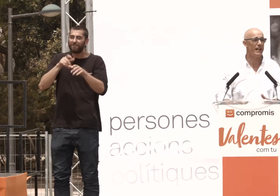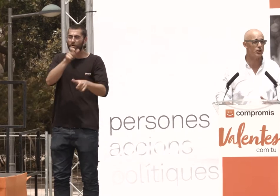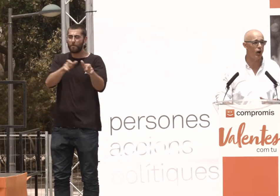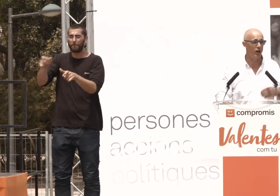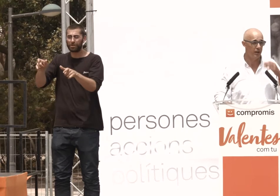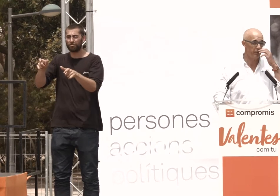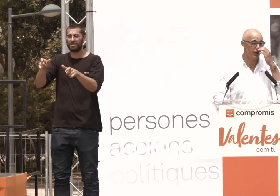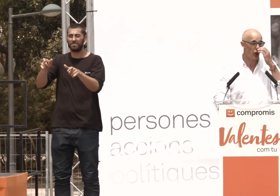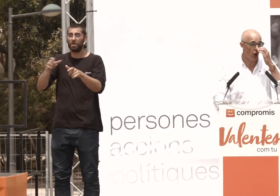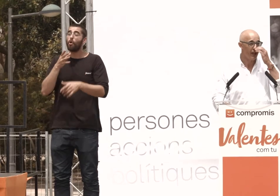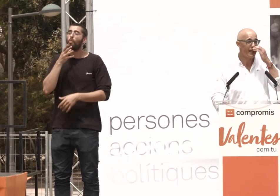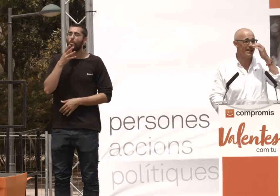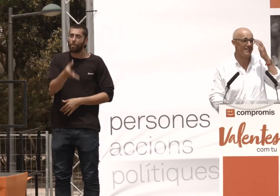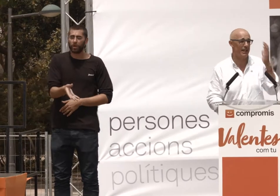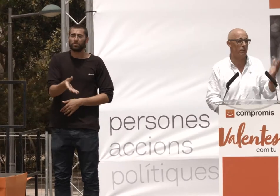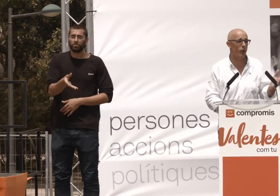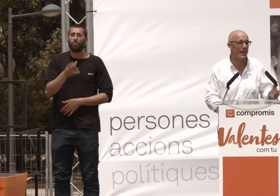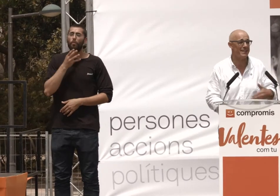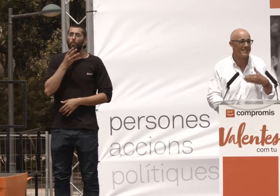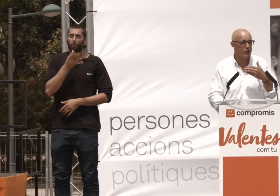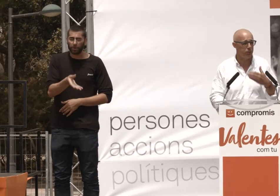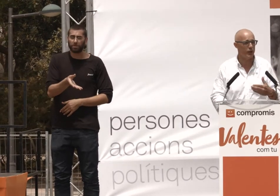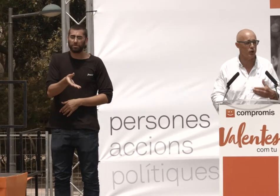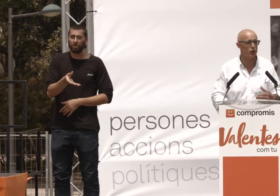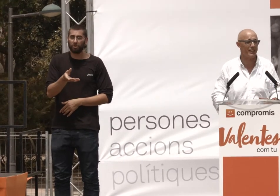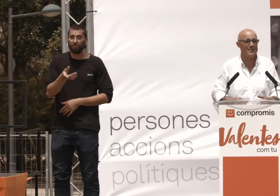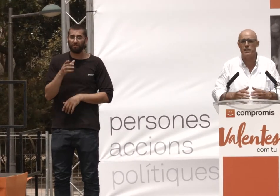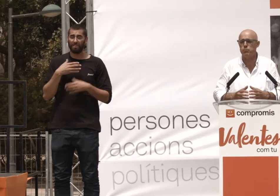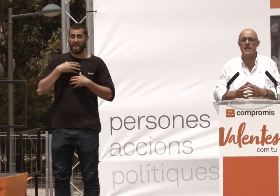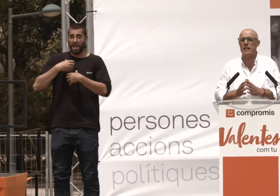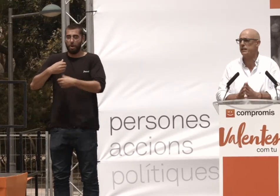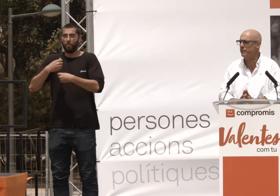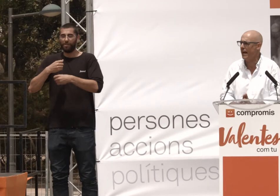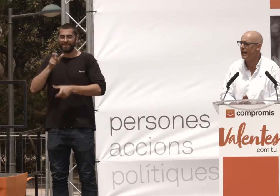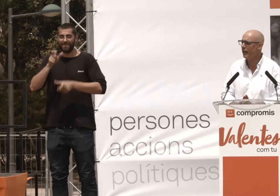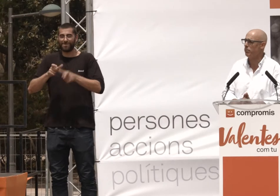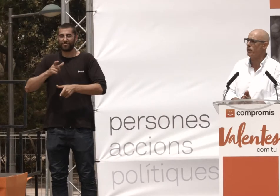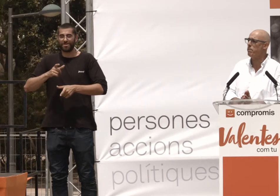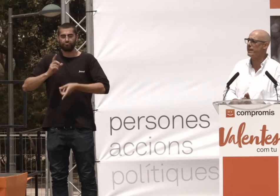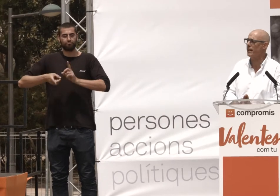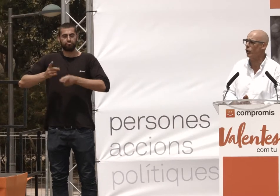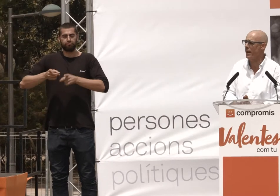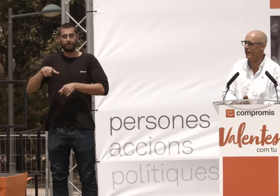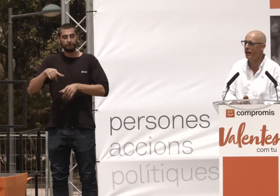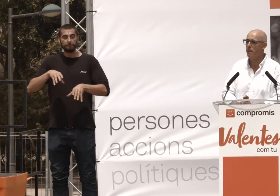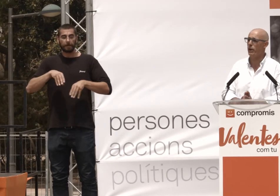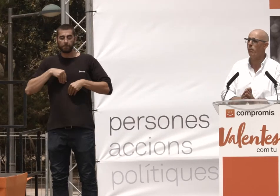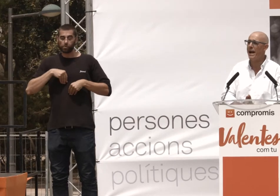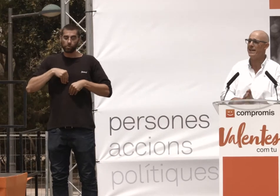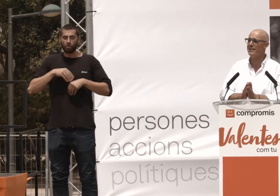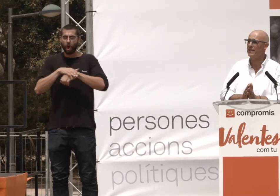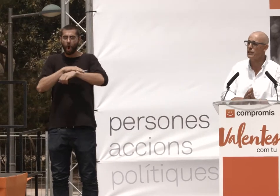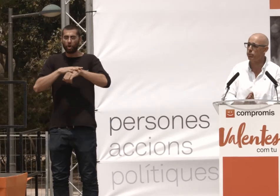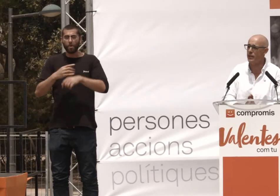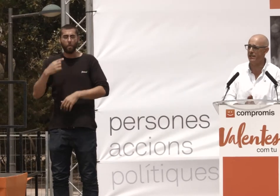I per això, des del poder, des dels poderosos, que estan disposats a acceptar que poden perdre el govern, però